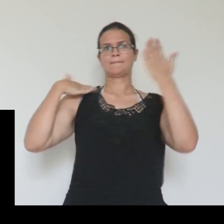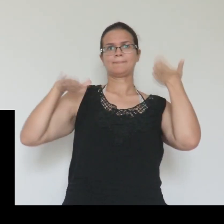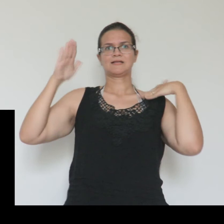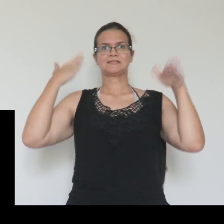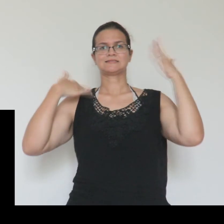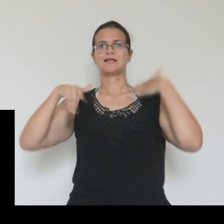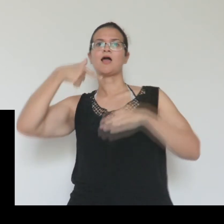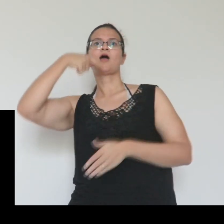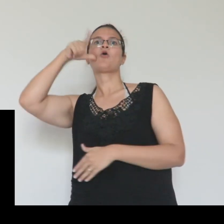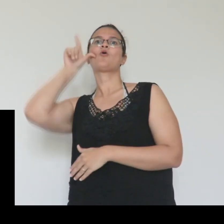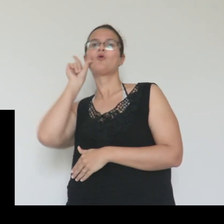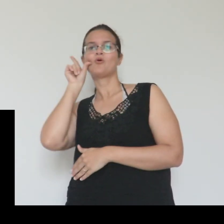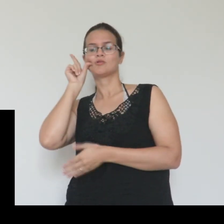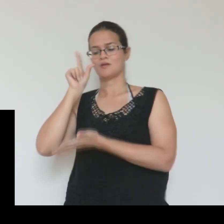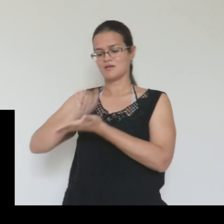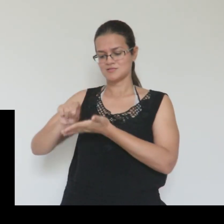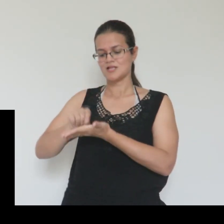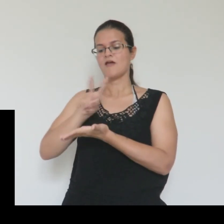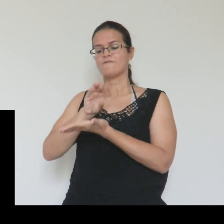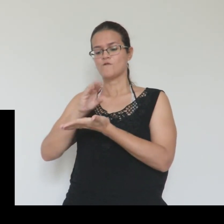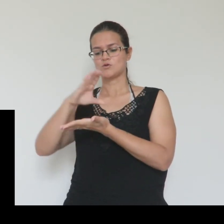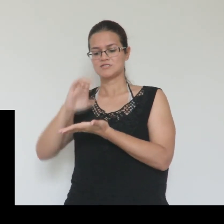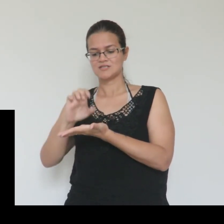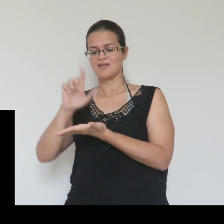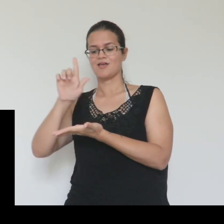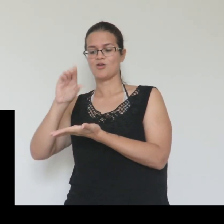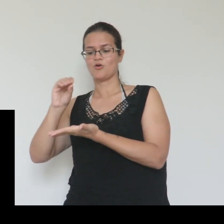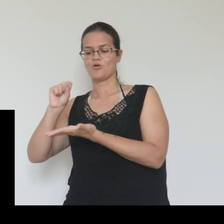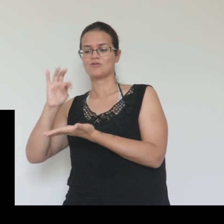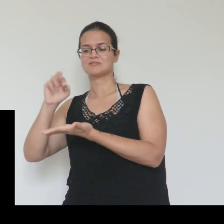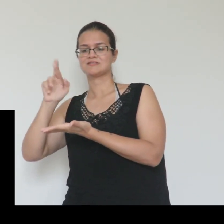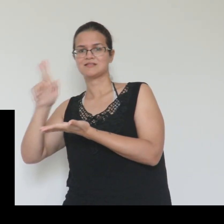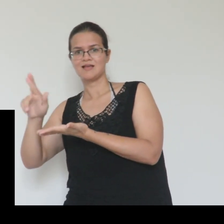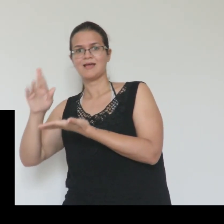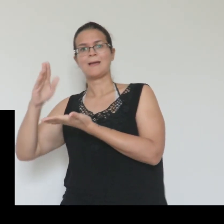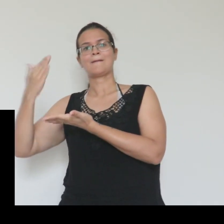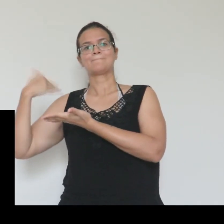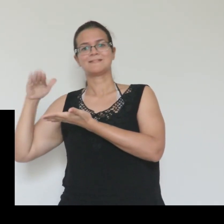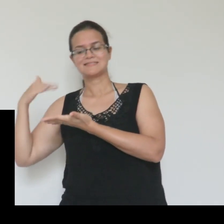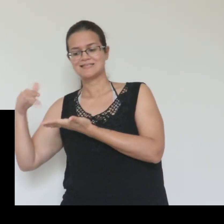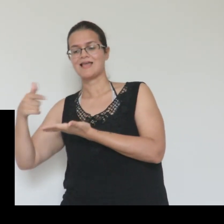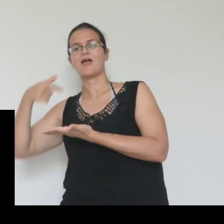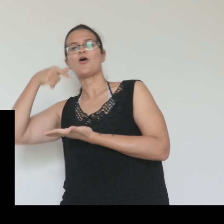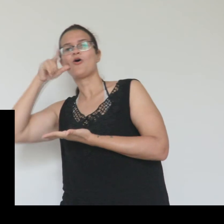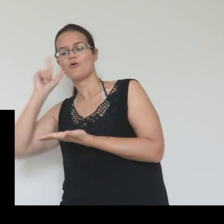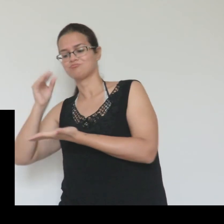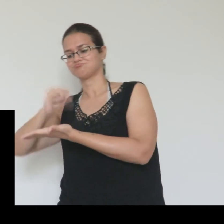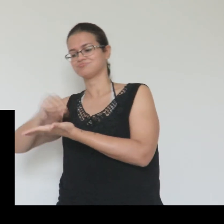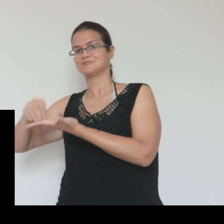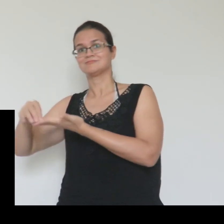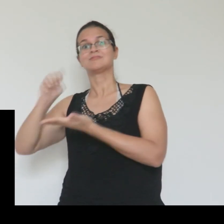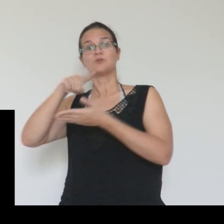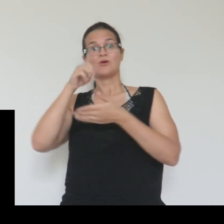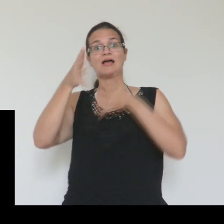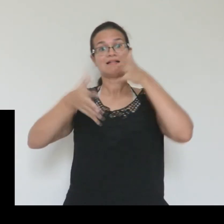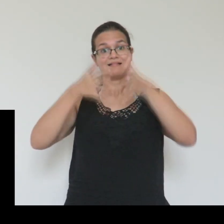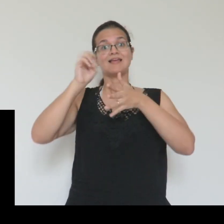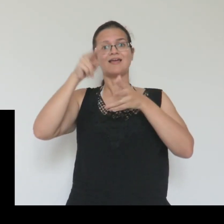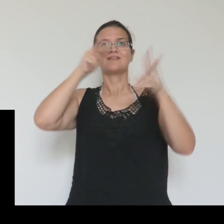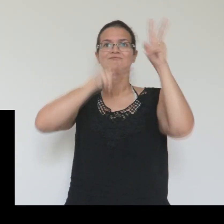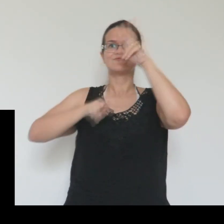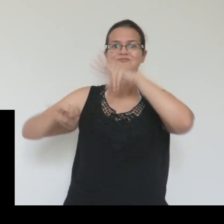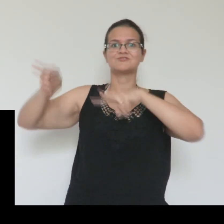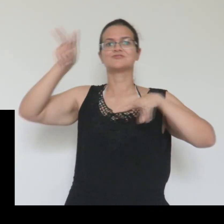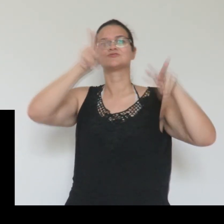visual, mas ela apresenta os mesmos níveis de organização de qualquer outra língua oral, auditiva. Ela tem